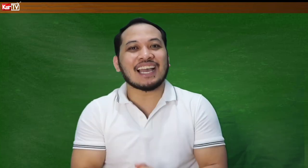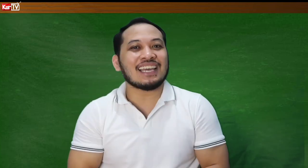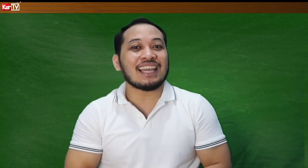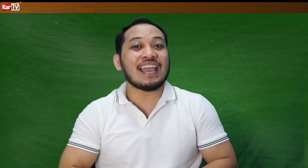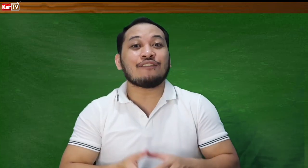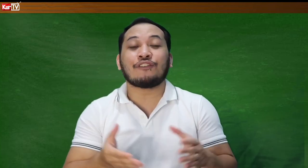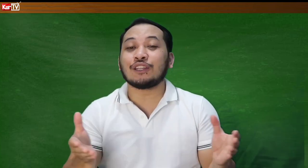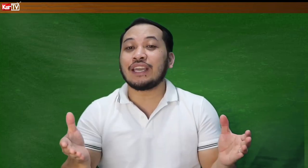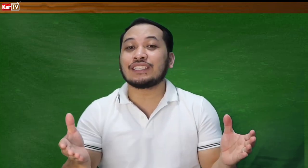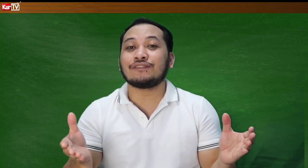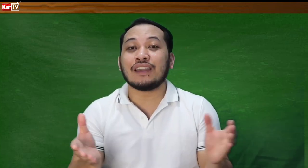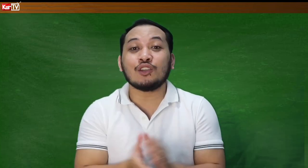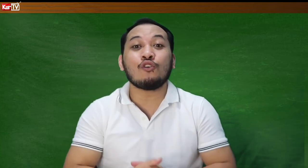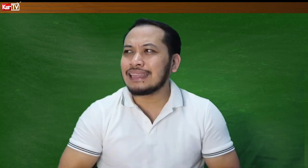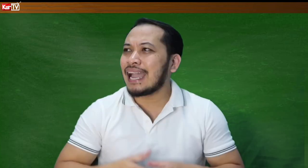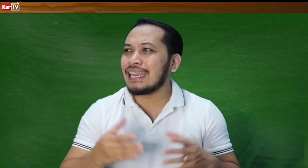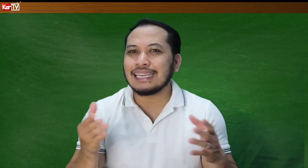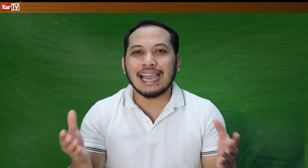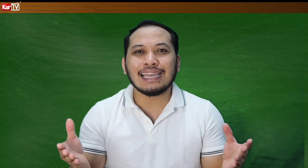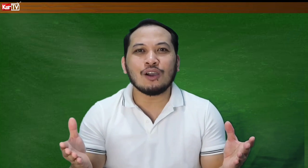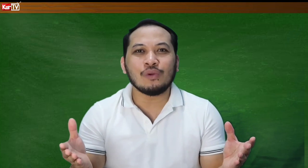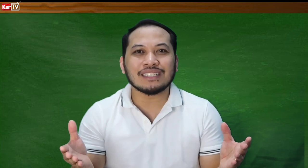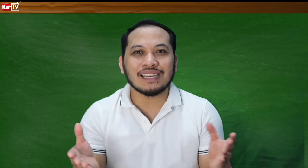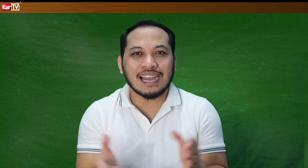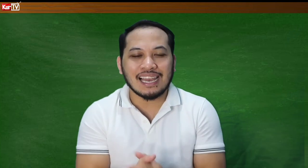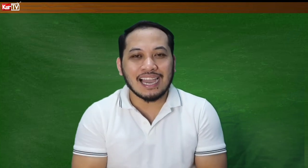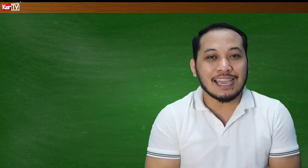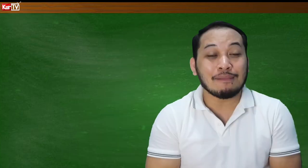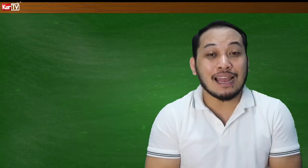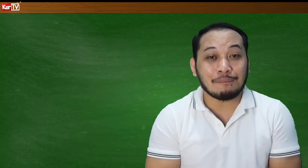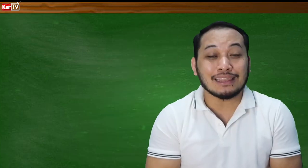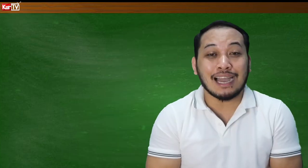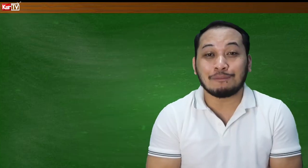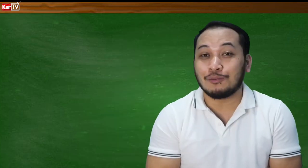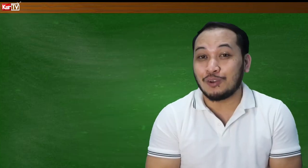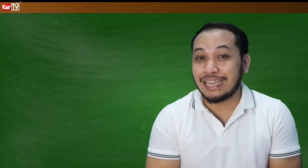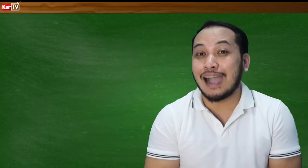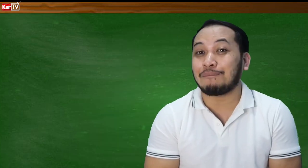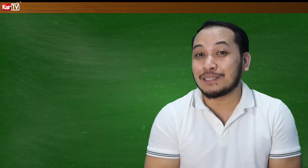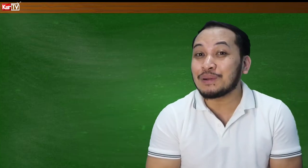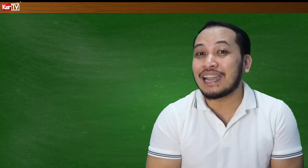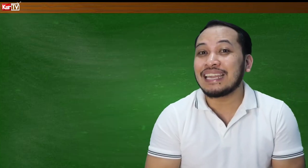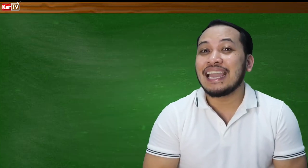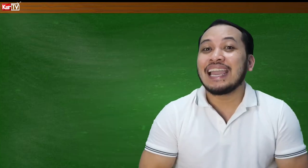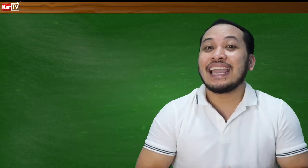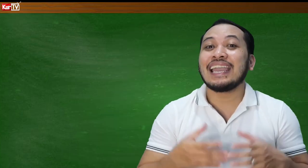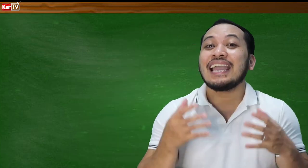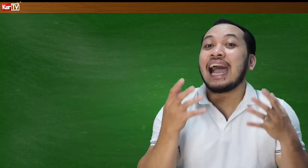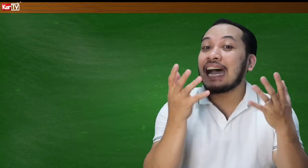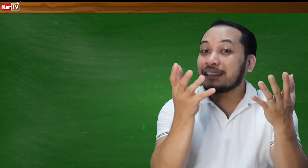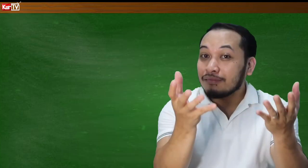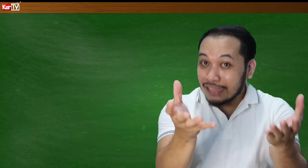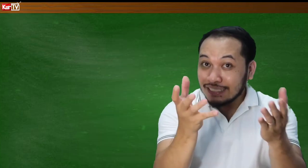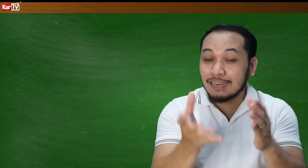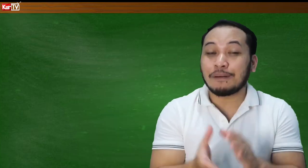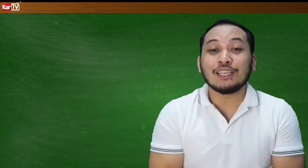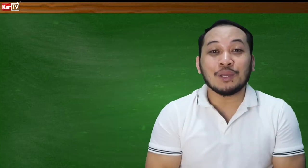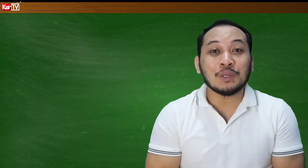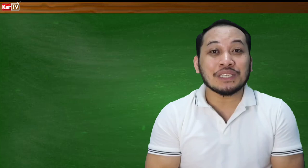channel and for today's video. Dahil nga ilang weeks na nga lang ay malapit na nga pumuli ang pasukan, at nandyan pa rin kayo sa